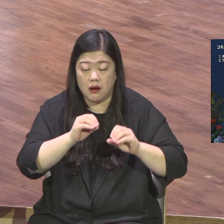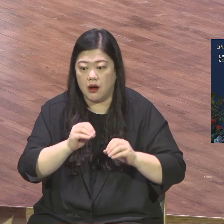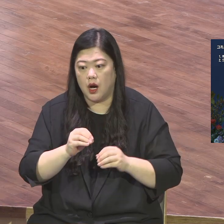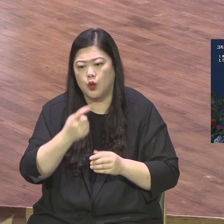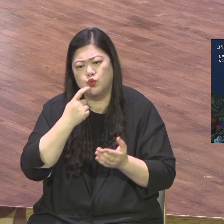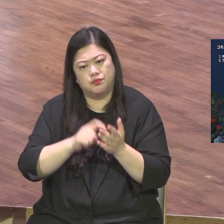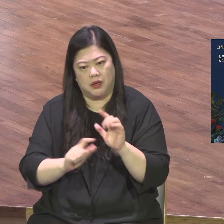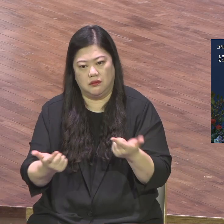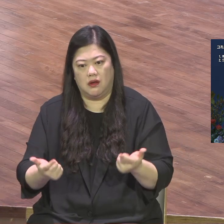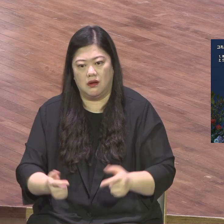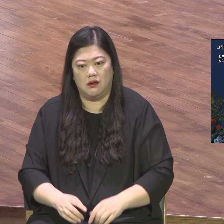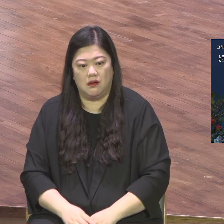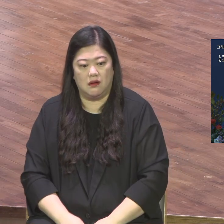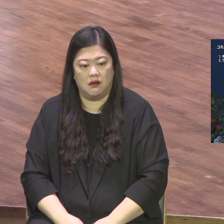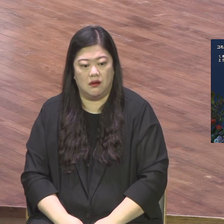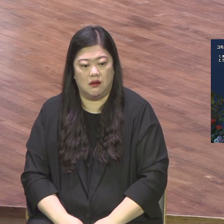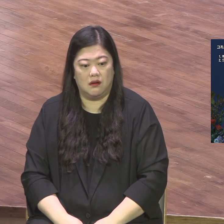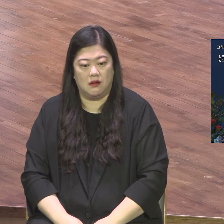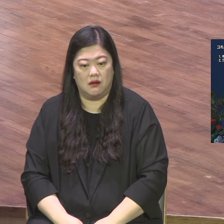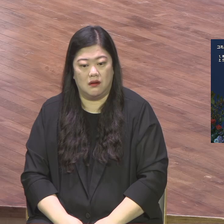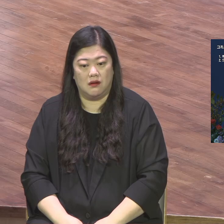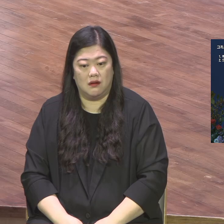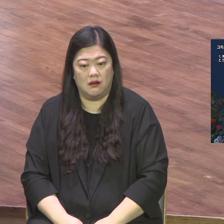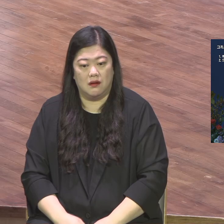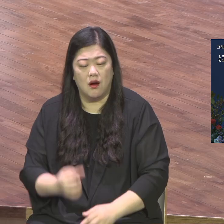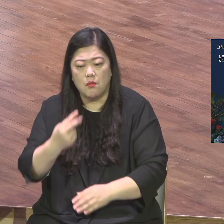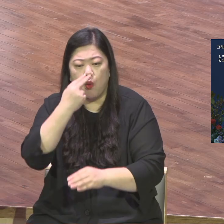정도를 말합니다. 그 성교를 말해요.